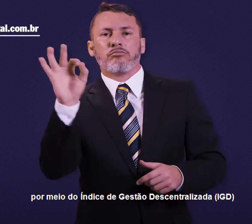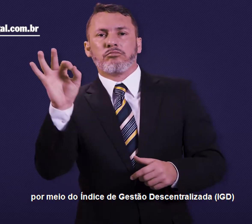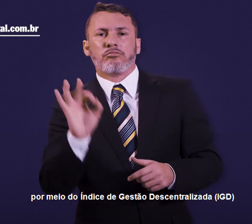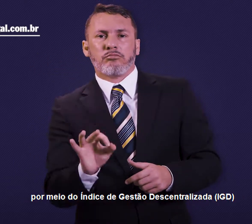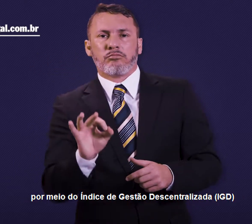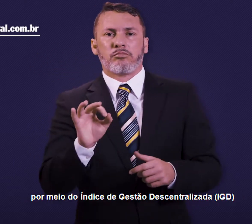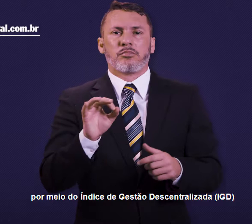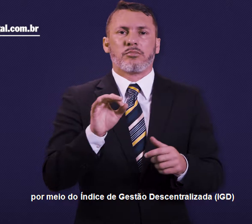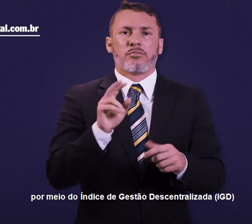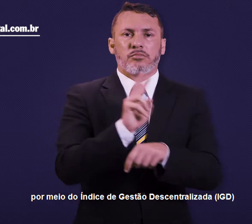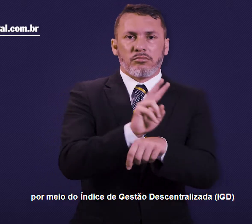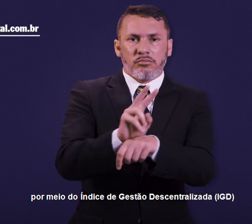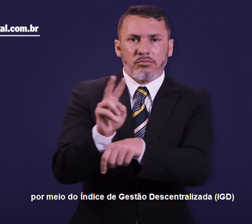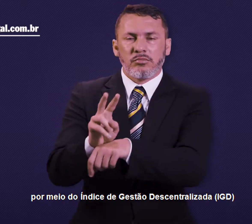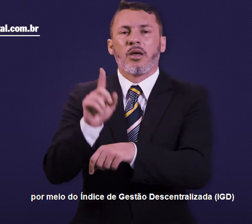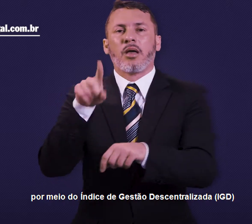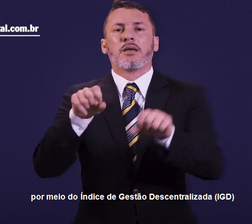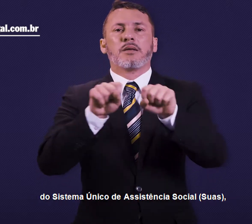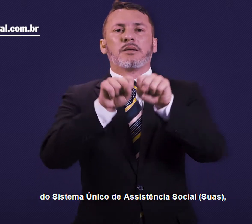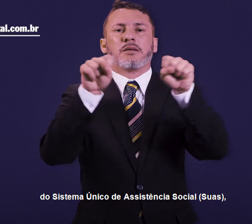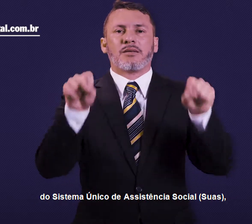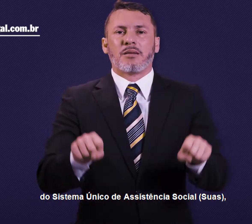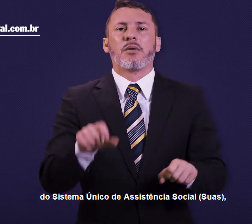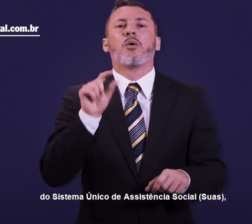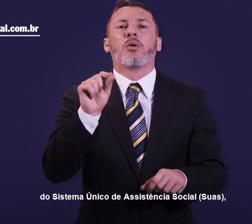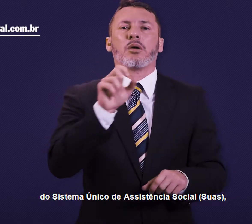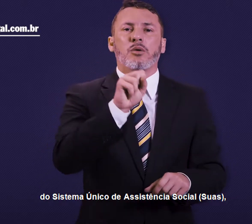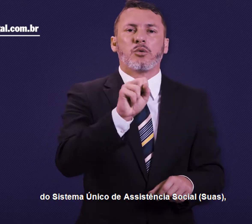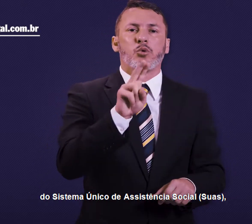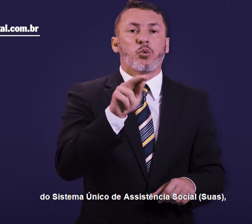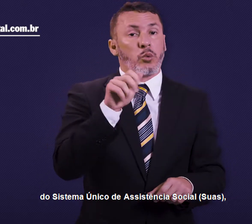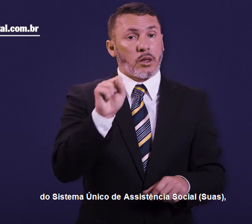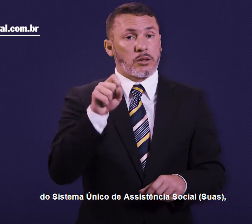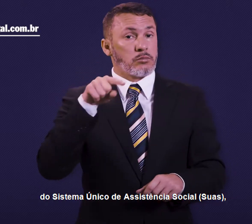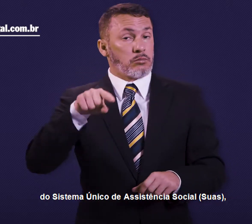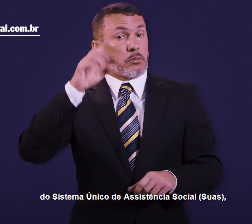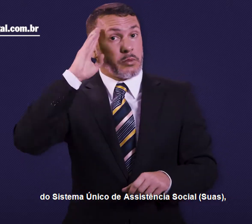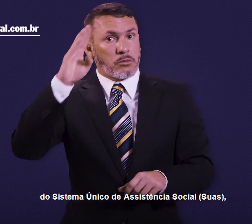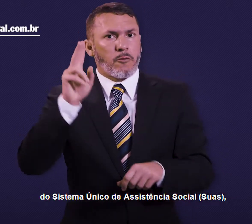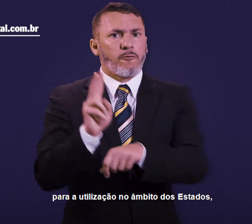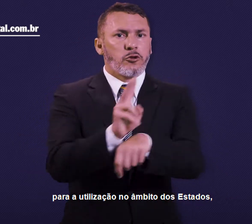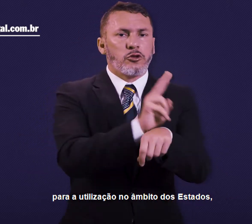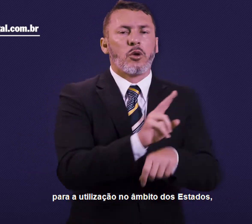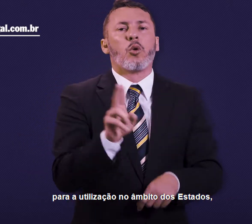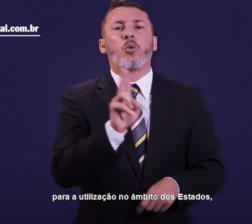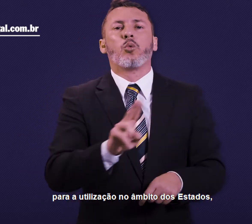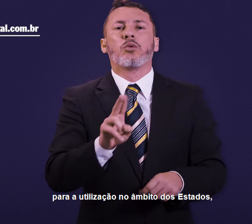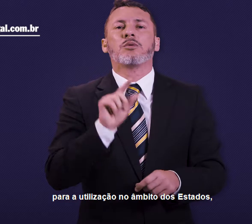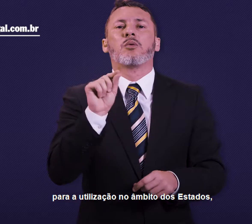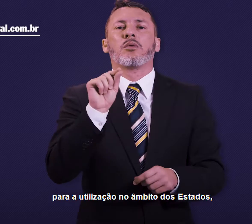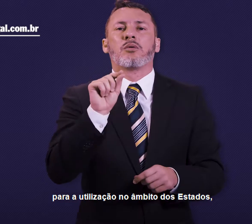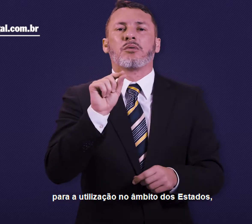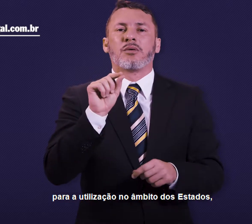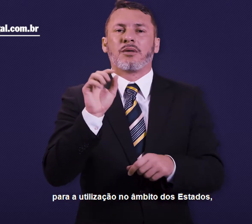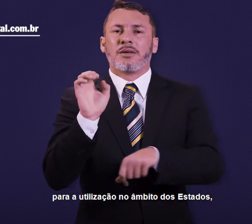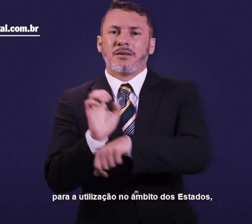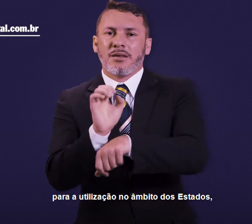de Gestão Descentralizada IGD do Sistema Único de Assistência Social SUAS para a utilização no âmbito dos estados,